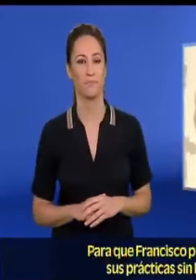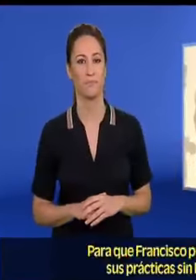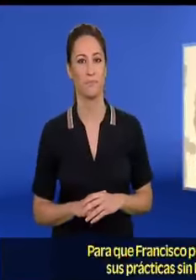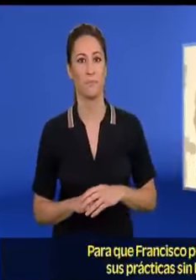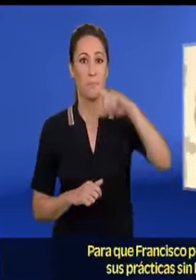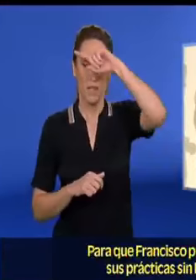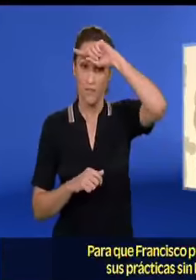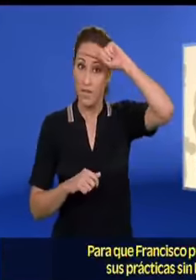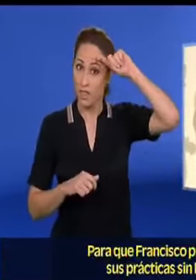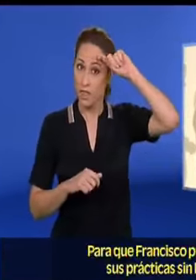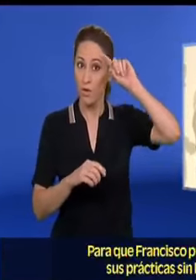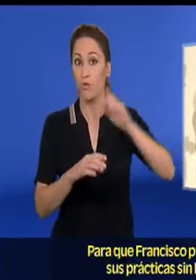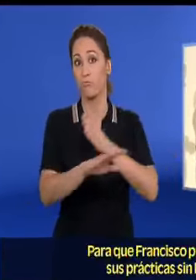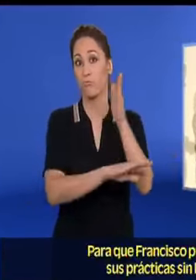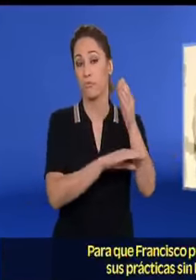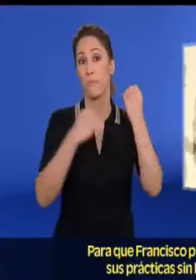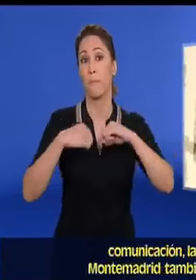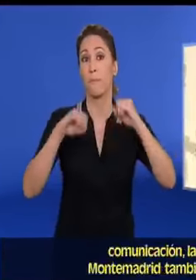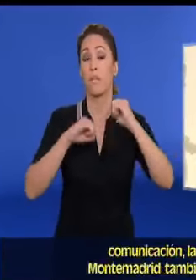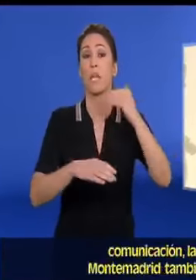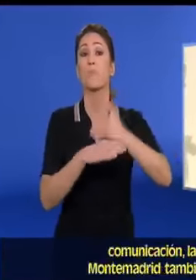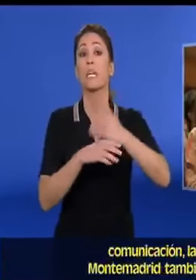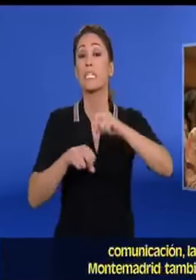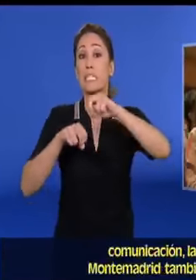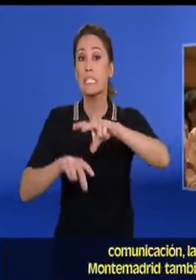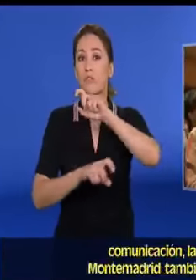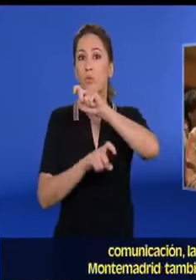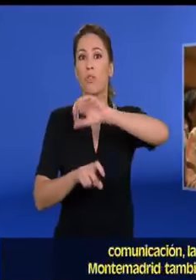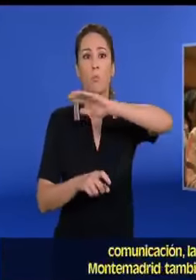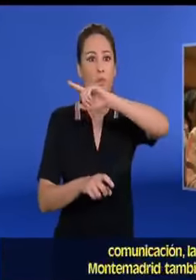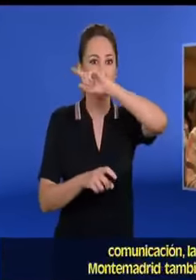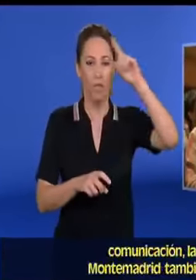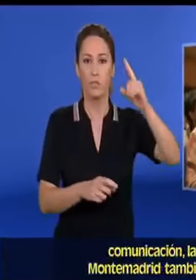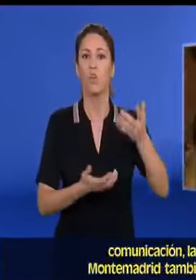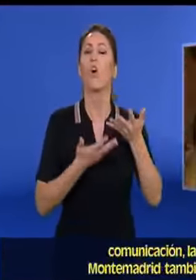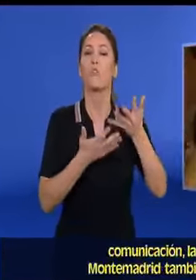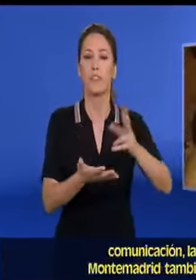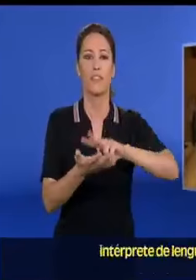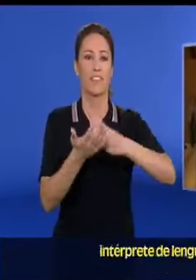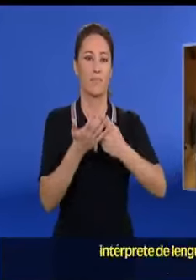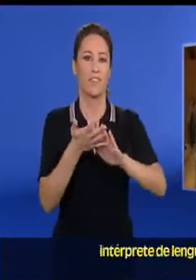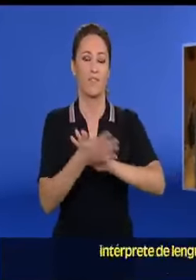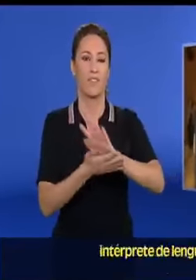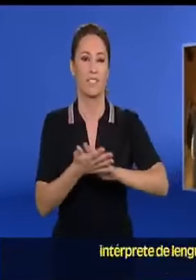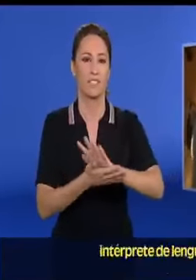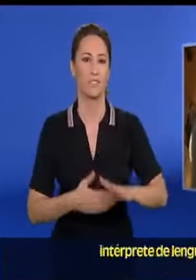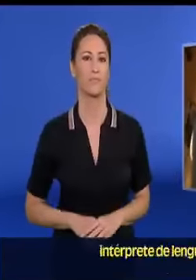Francisco pueda acceder a sus prácticas sin barreras de comunicación, la Fundación Montemadrid también le facilita un intérprete de lengua de signos.